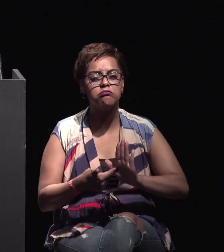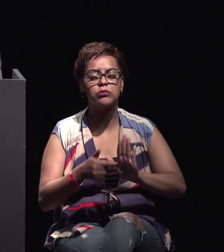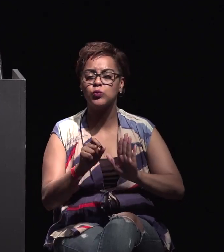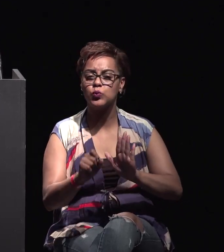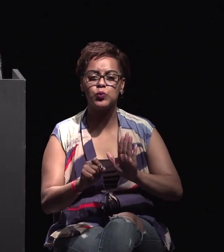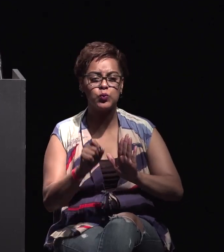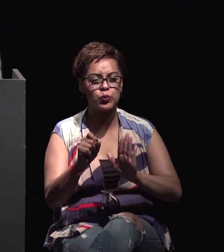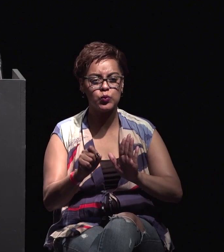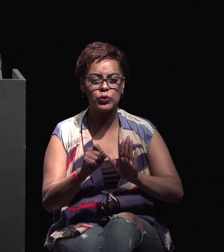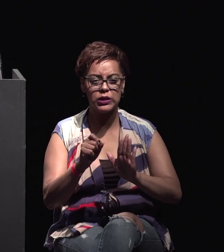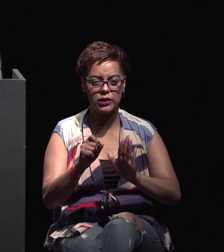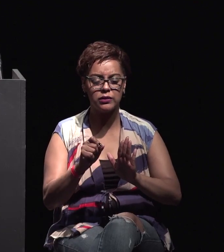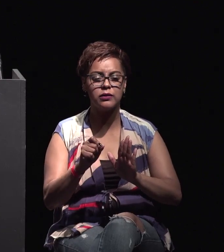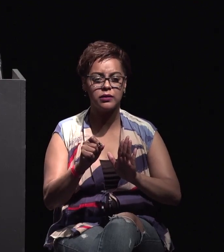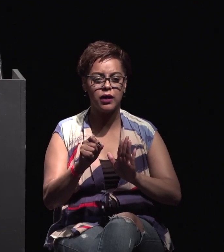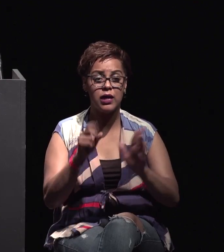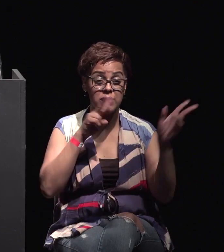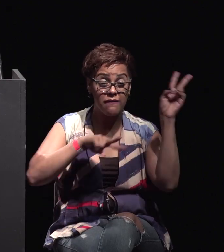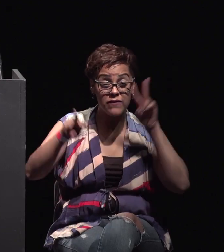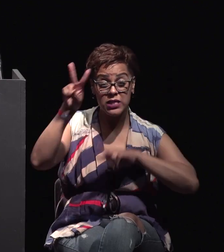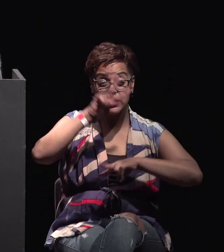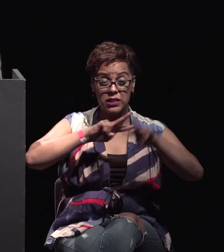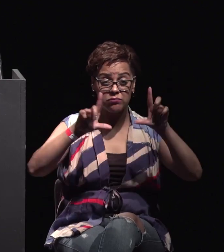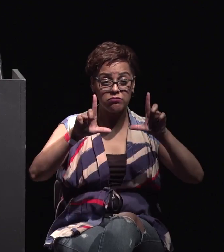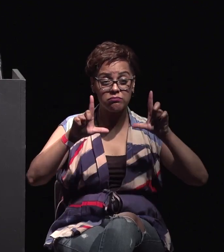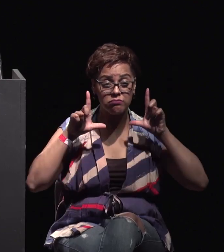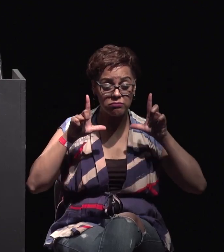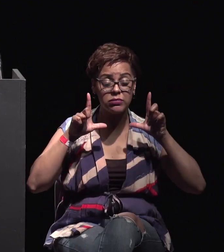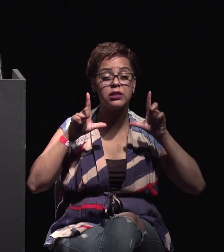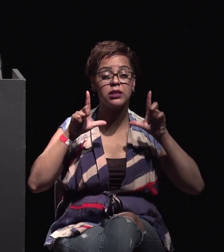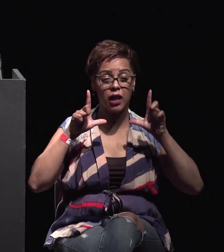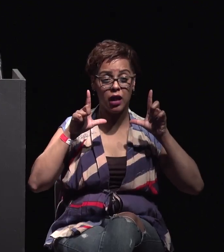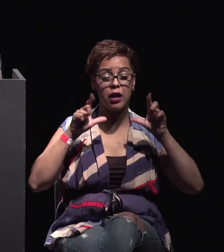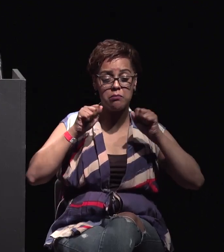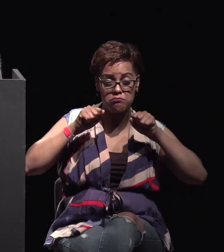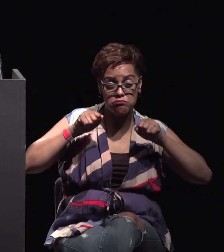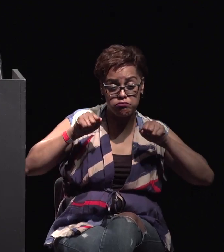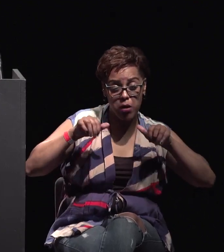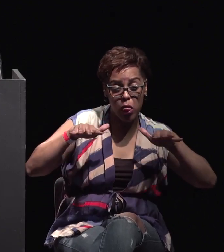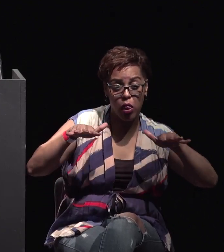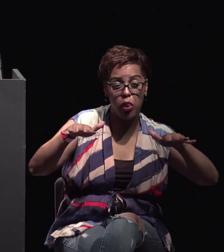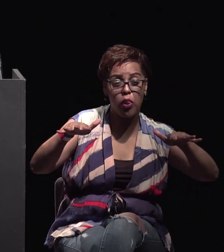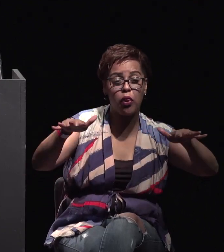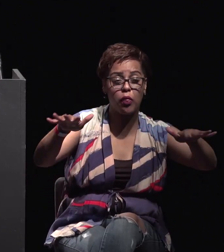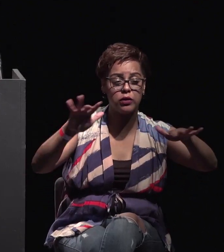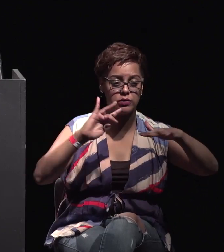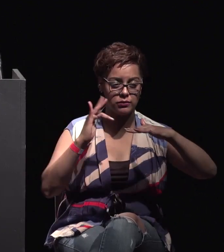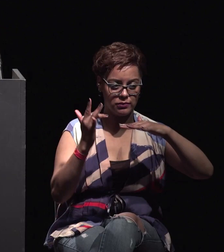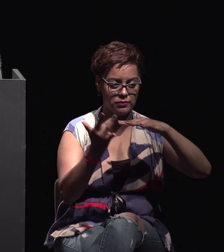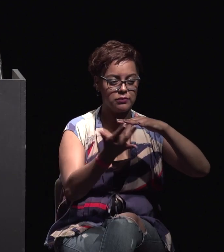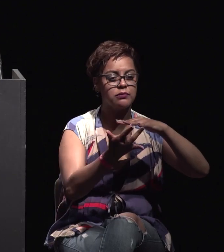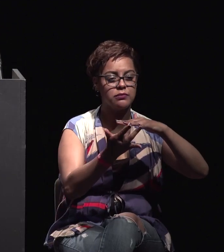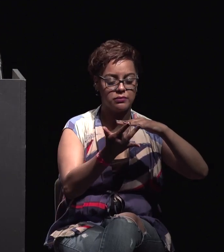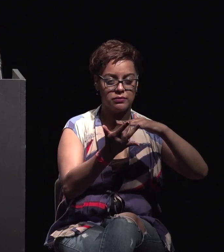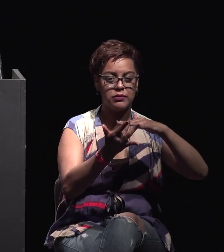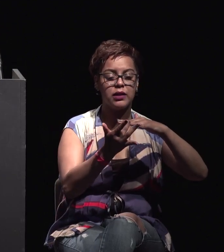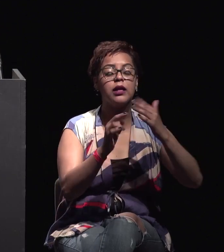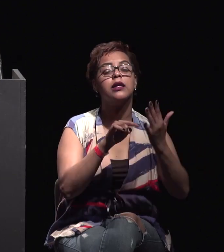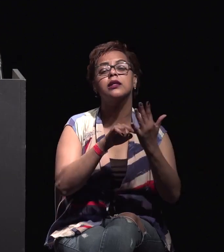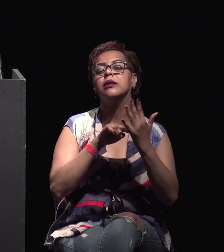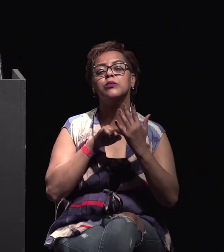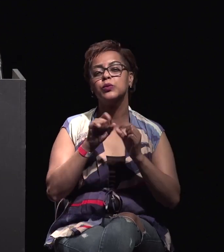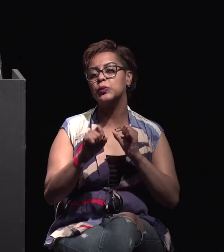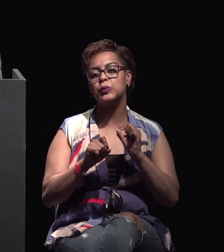essa ampla visibilidade e reverberação digital, e isso tem